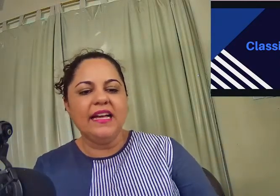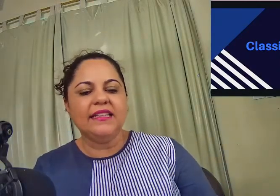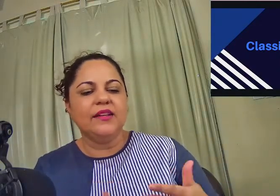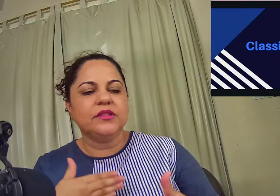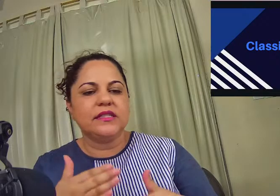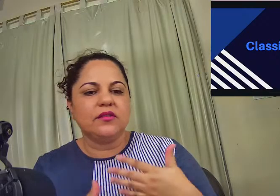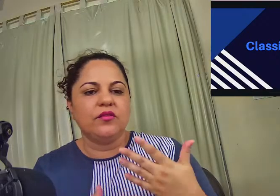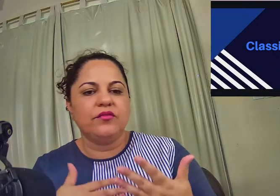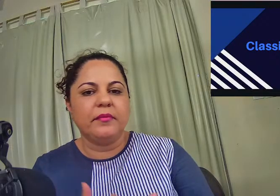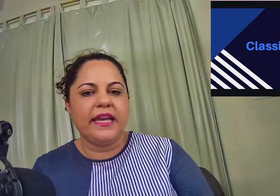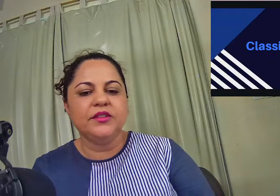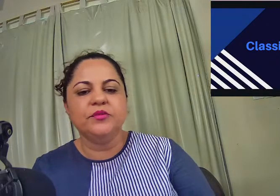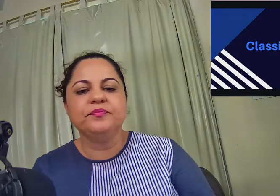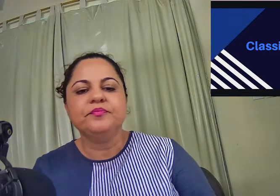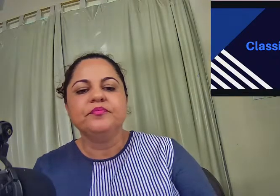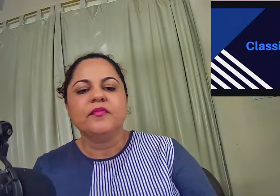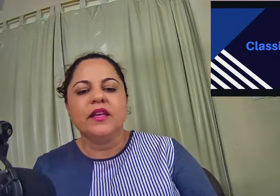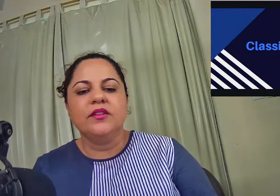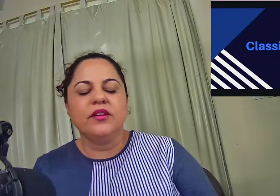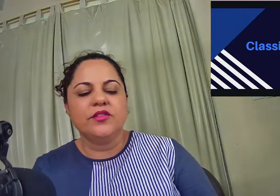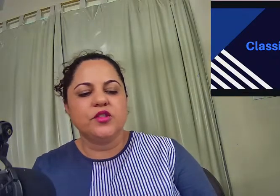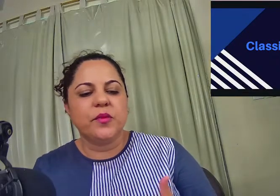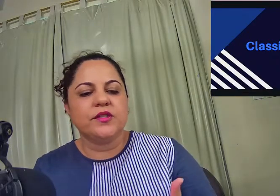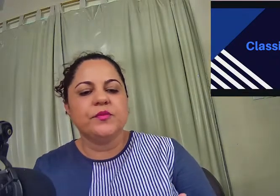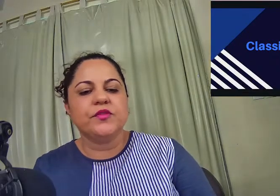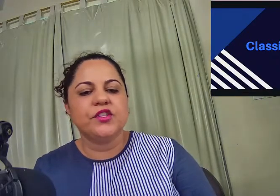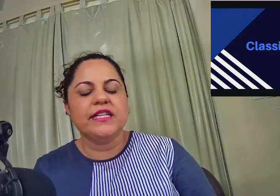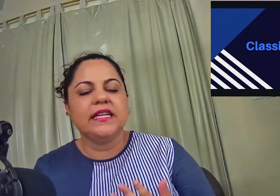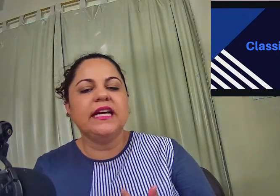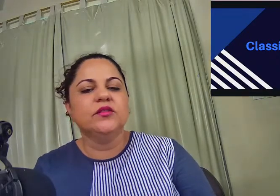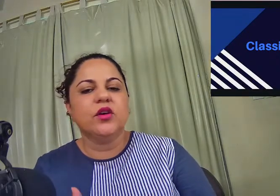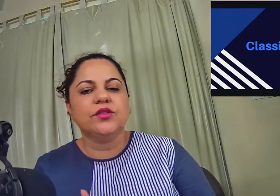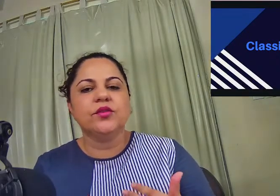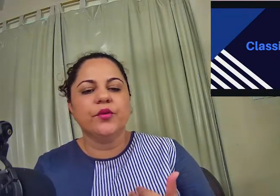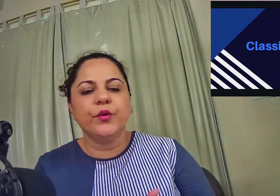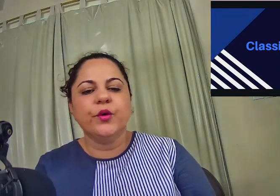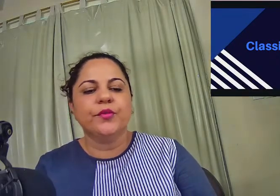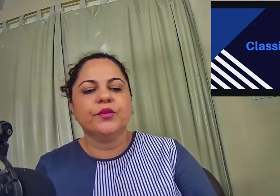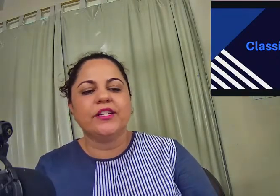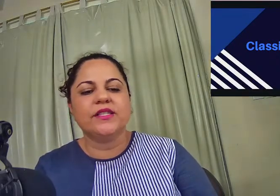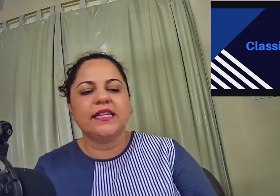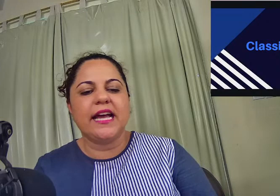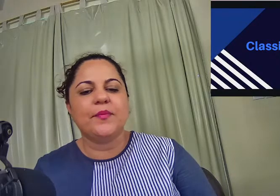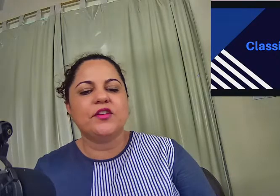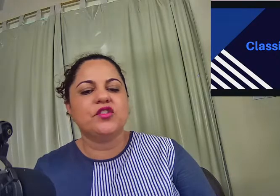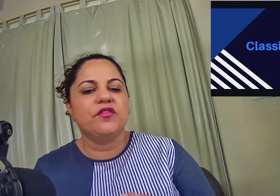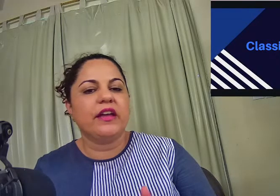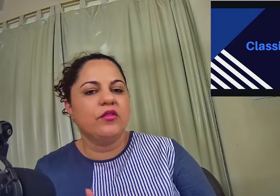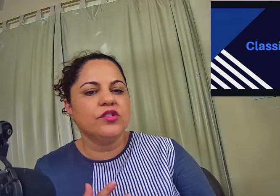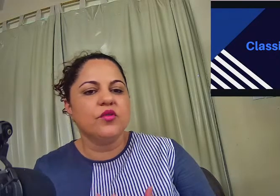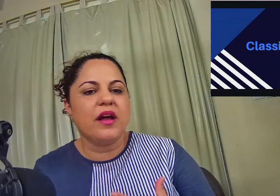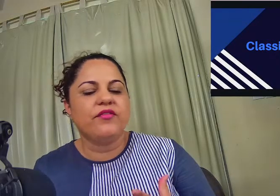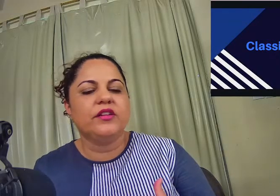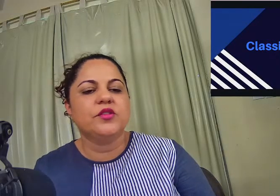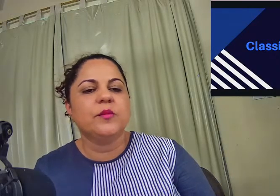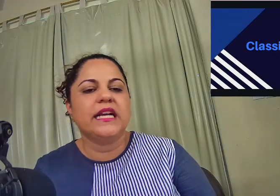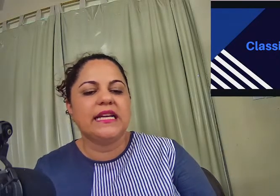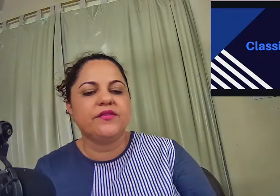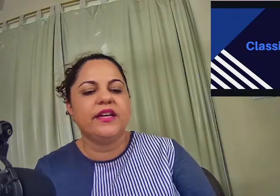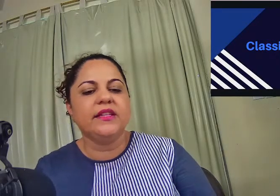né, o desenvolvimento. E durante os próximos dias, lá no nosso grupo do WhatsApp, a gente vai continuar falando sobre